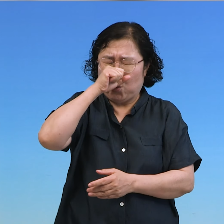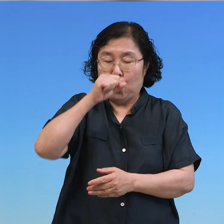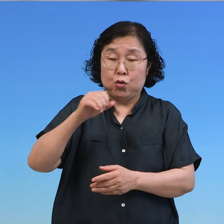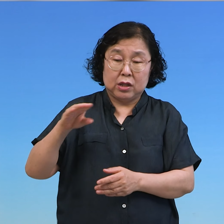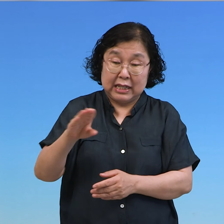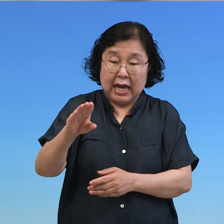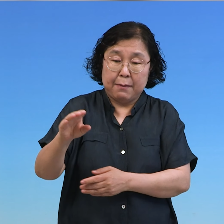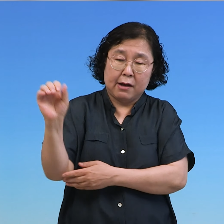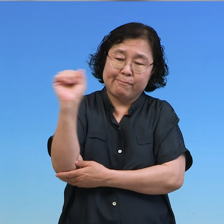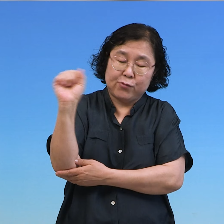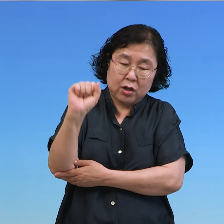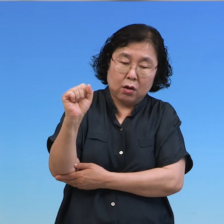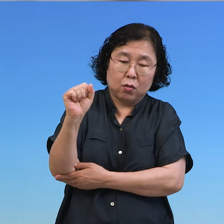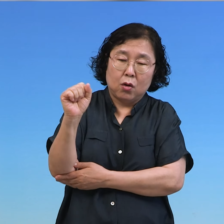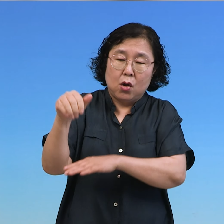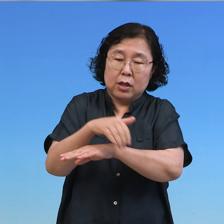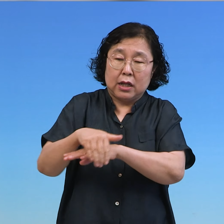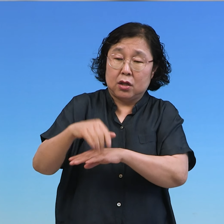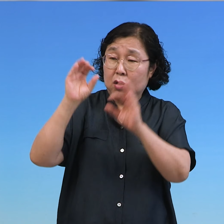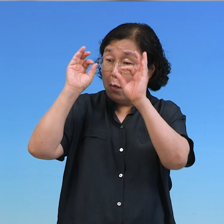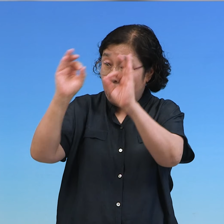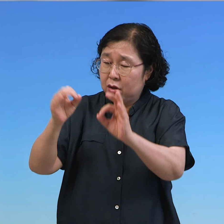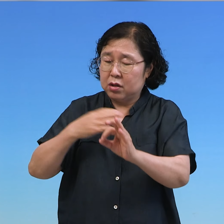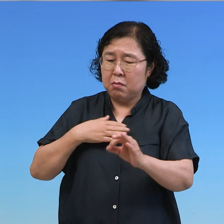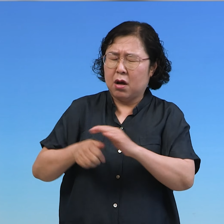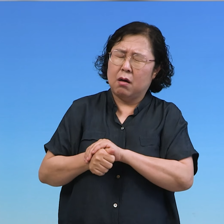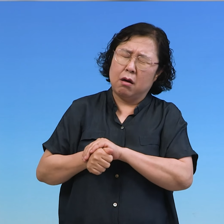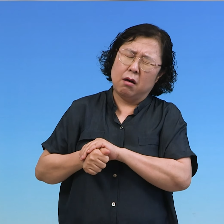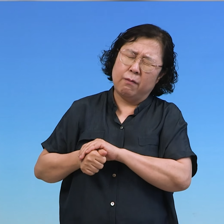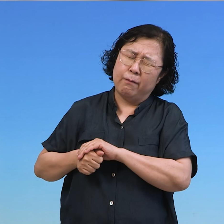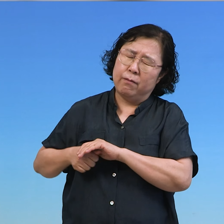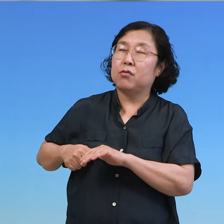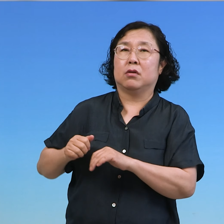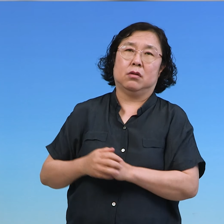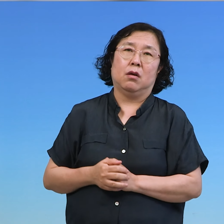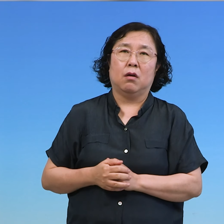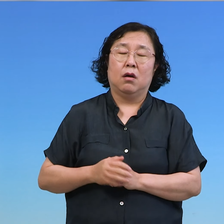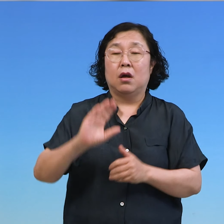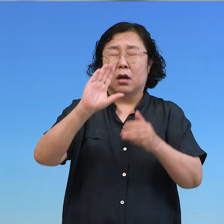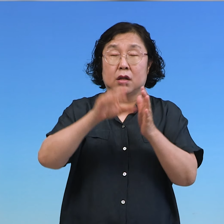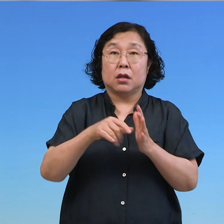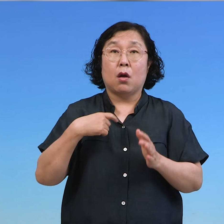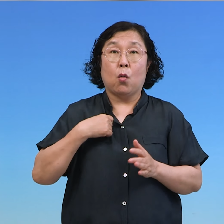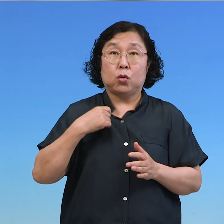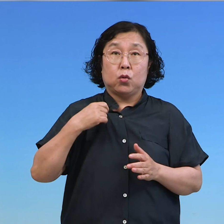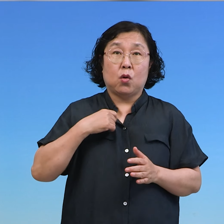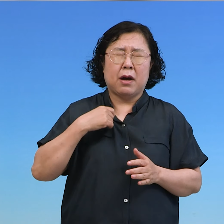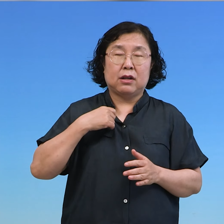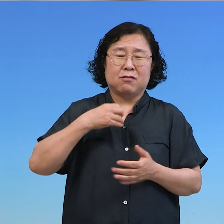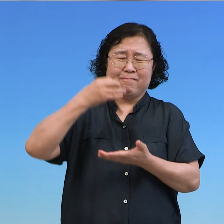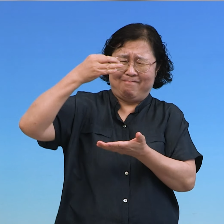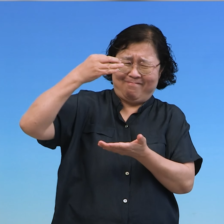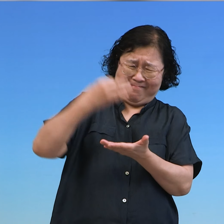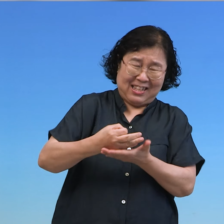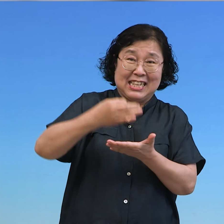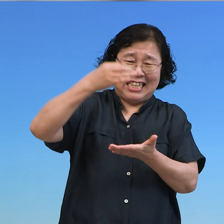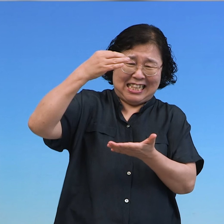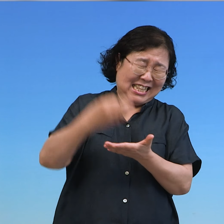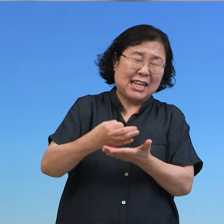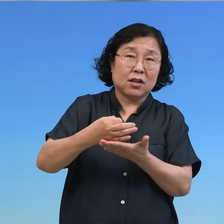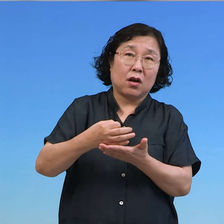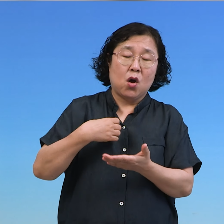상표 옷을 입을 수 있었겠습니까 가장 싼 그 당시로 뭐 이런 월마트 같은 곳에 가가지고 그때는